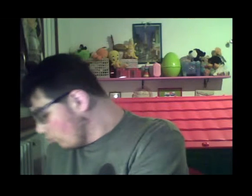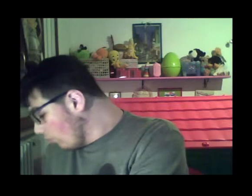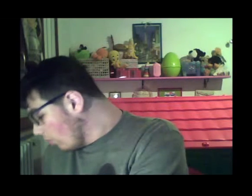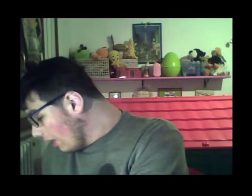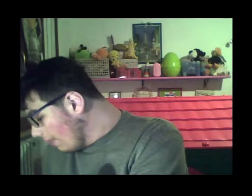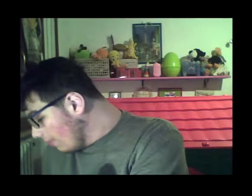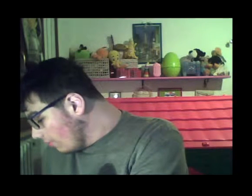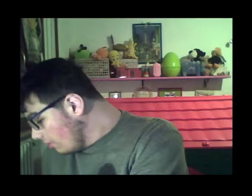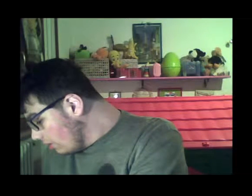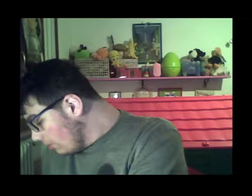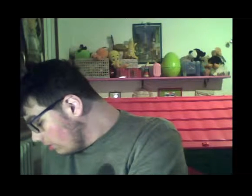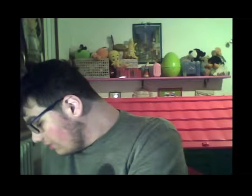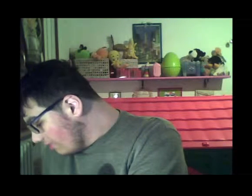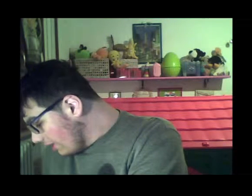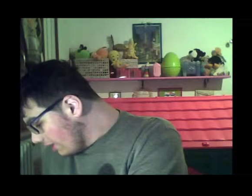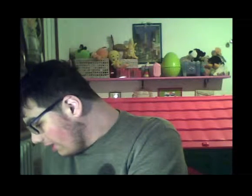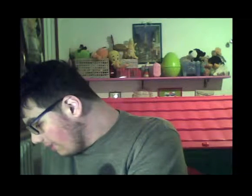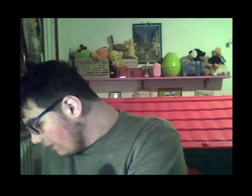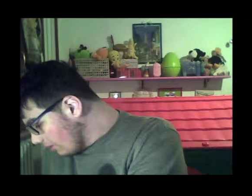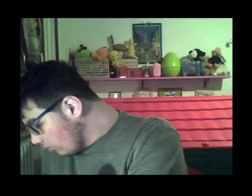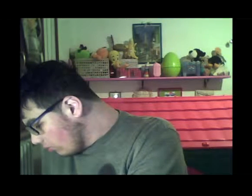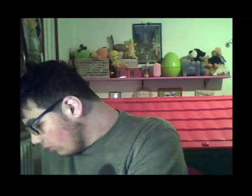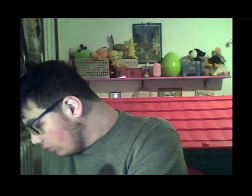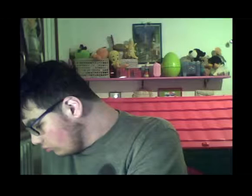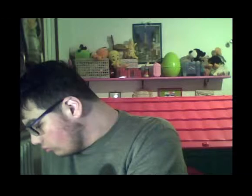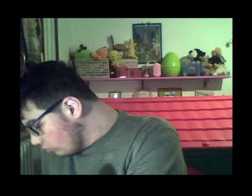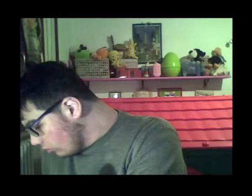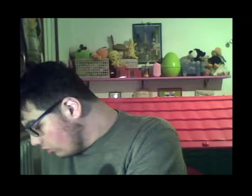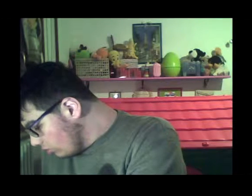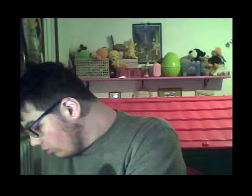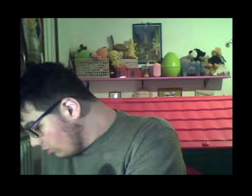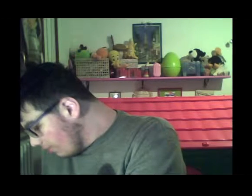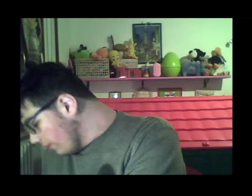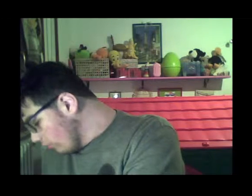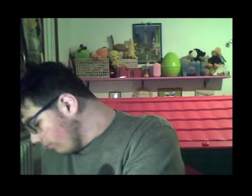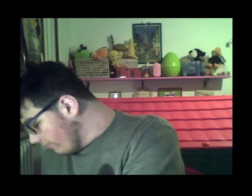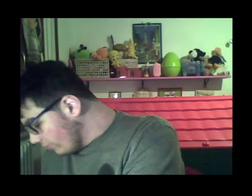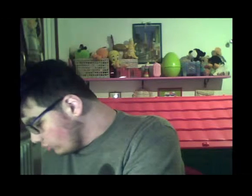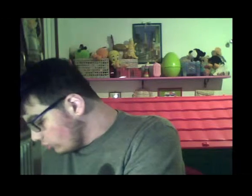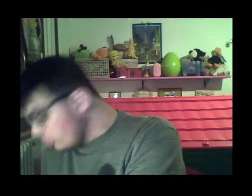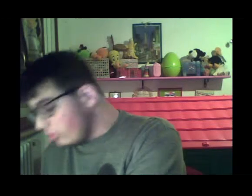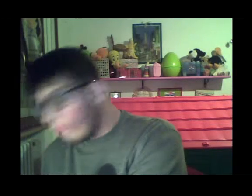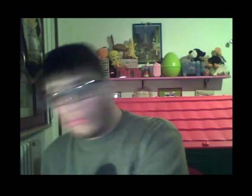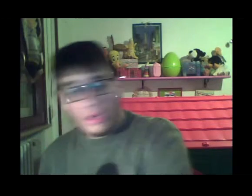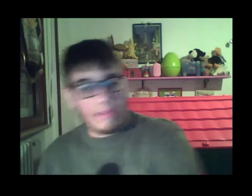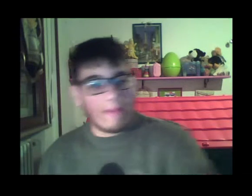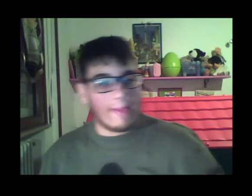lo programmo, lo serve anche in alimentatore, giusto? Vedete, vi faccio il software, vabbè.